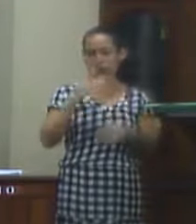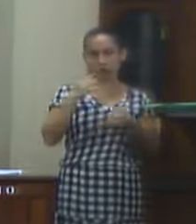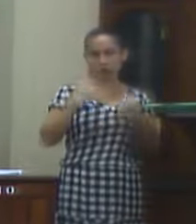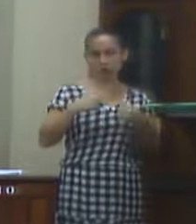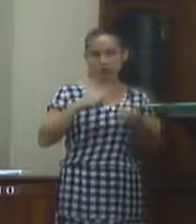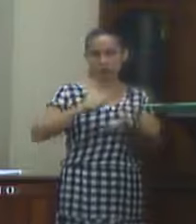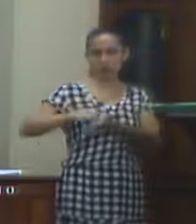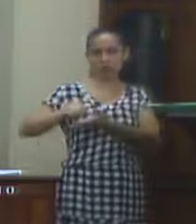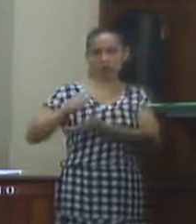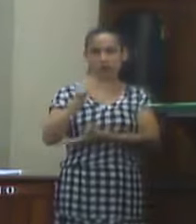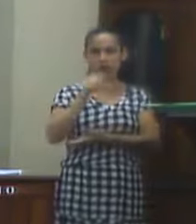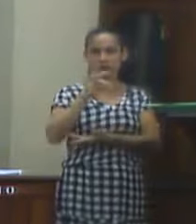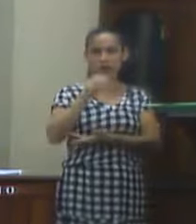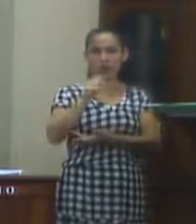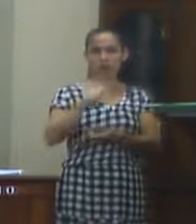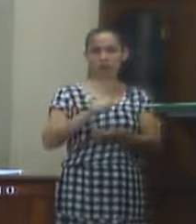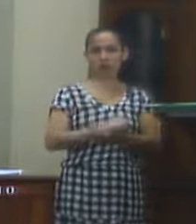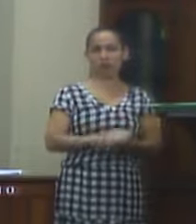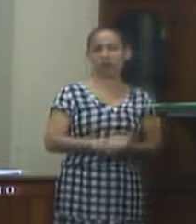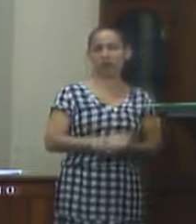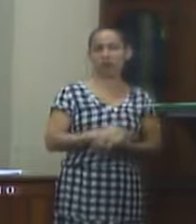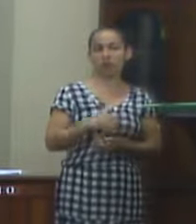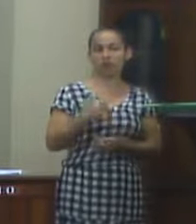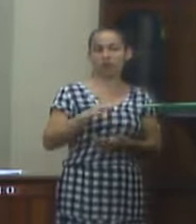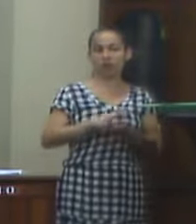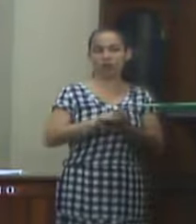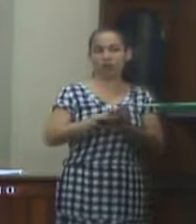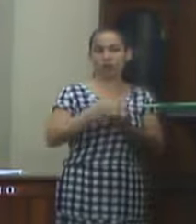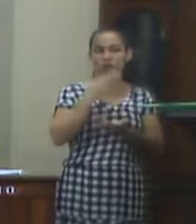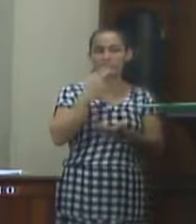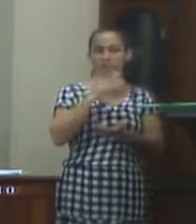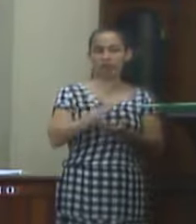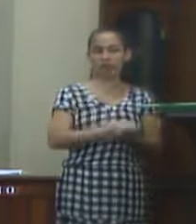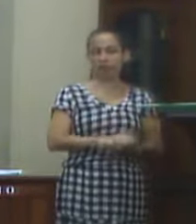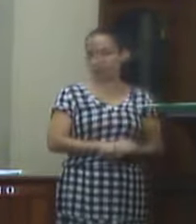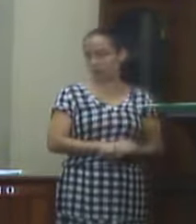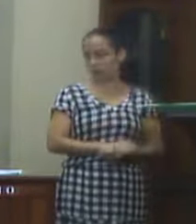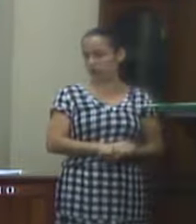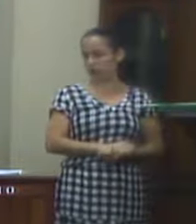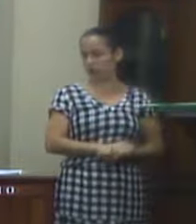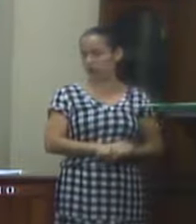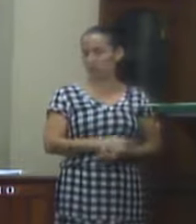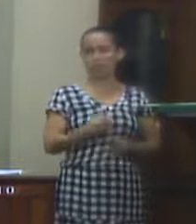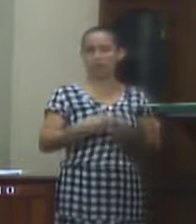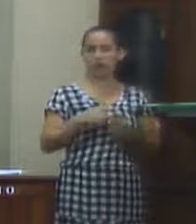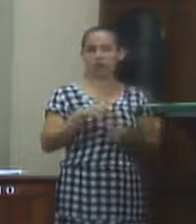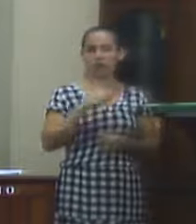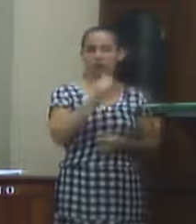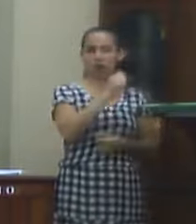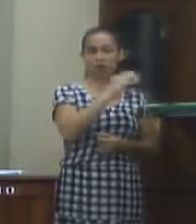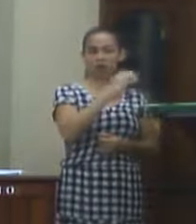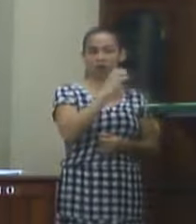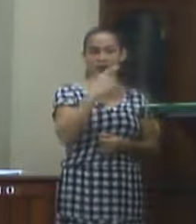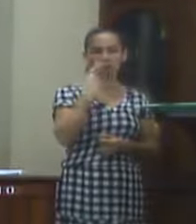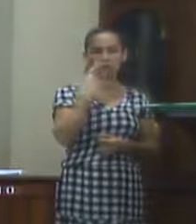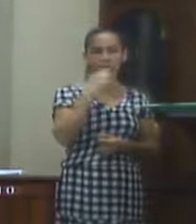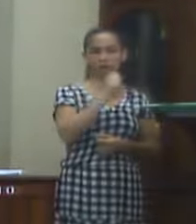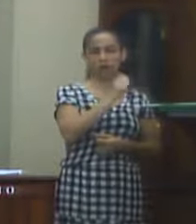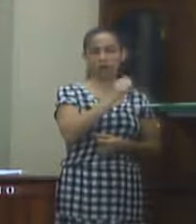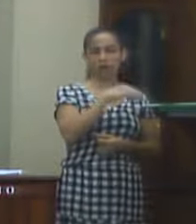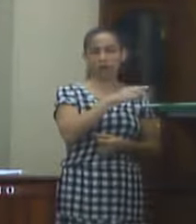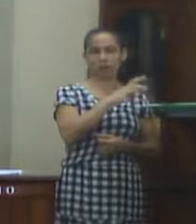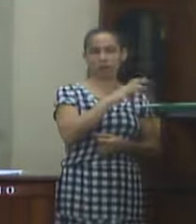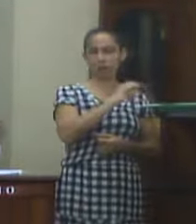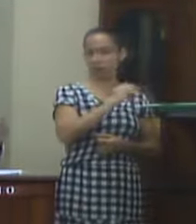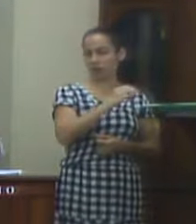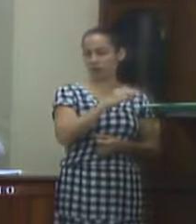justificativa conste em ata. Sem mais, para o momento, apresento o protesto de elevada estima e consideração. Atenciosamente, Marcelo